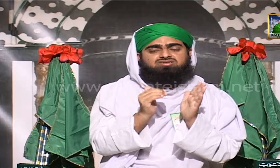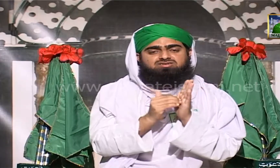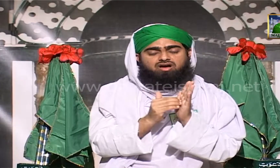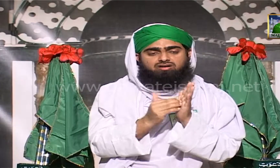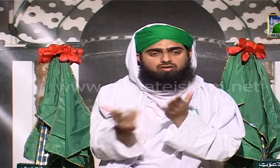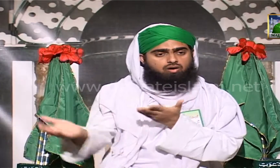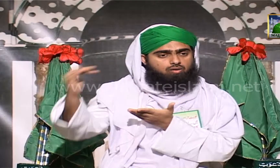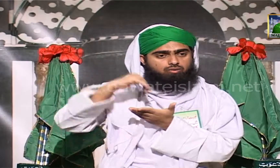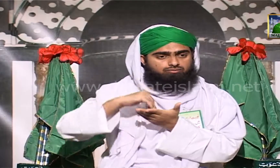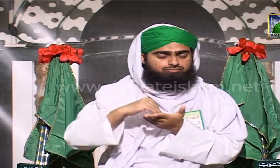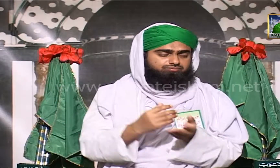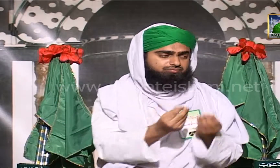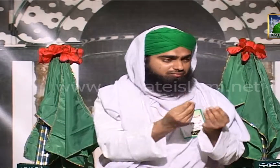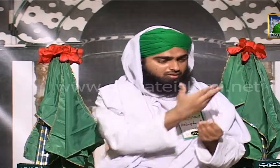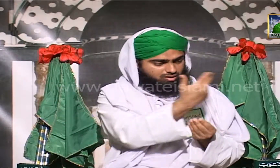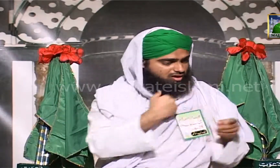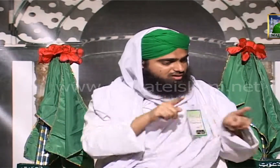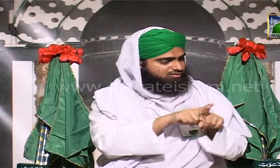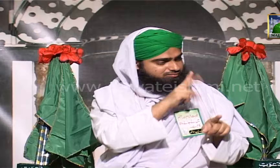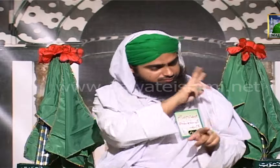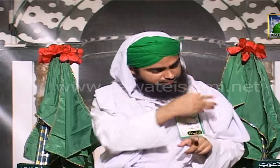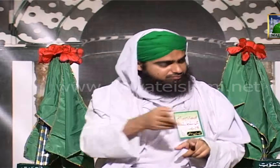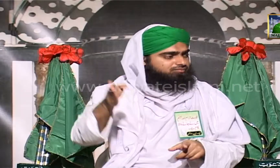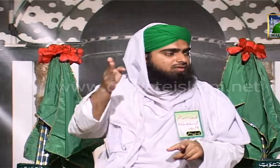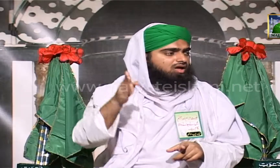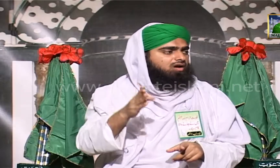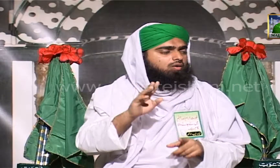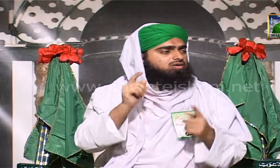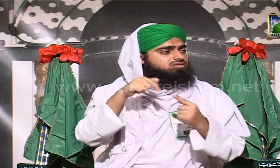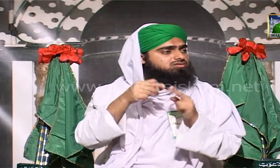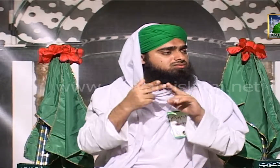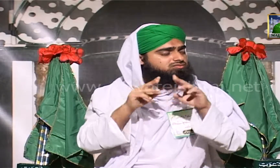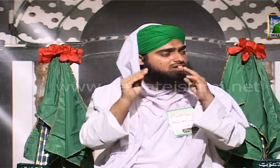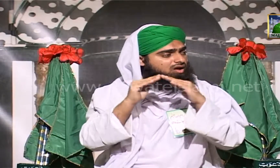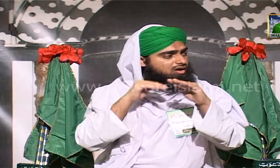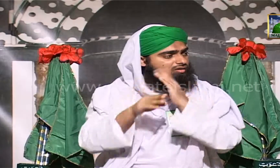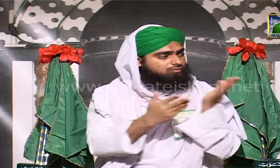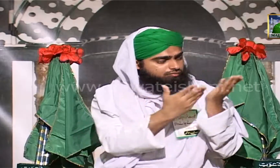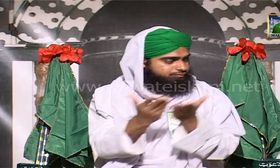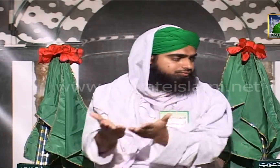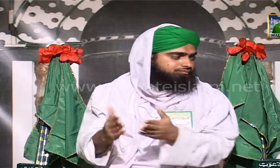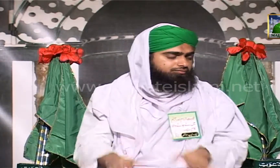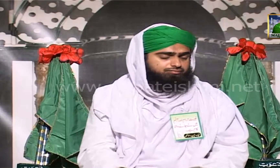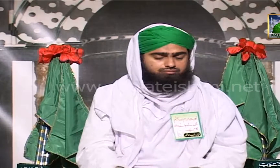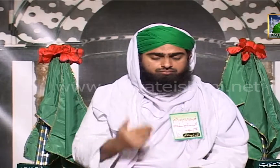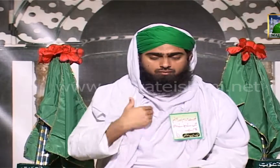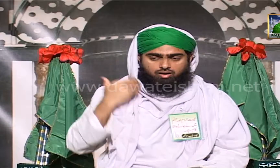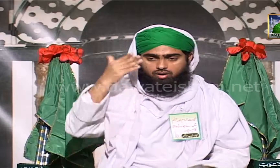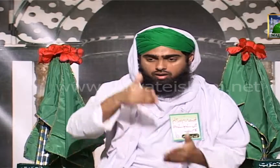اللہ علیہ کے پاس چلو۔ تو میں حضرت خضر علیہ السلام کے ساتھ چل دیا۔ تو جب وہاں پہنچا تو میں نے دیکھا کہ وہ دروازے پر میرا